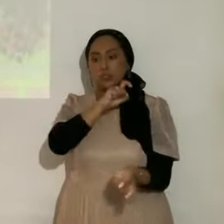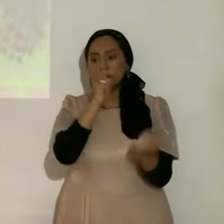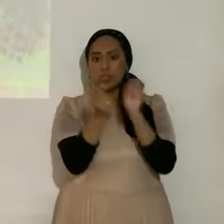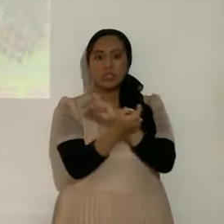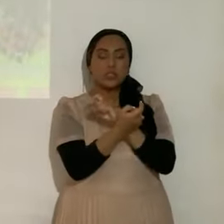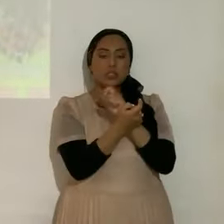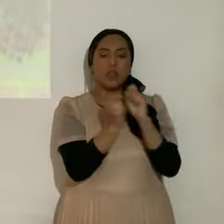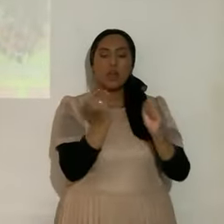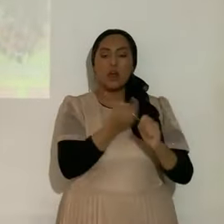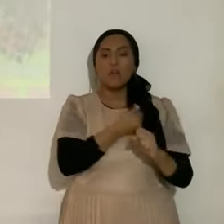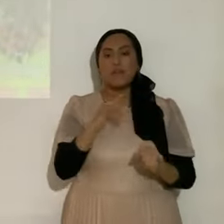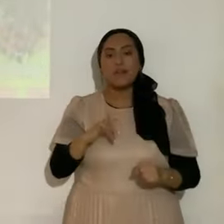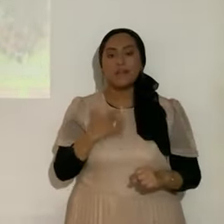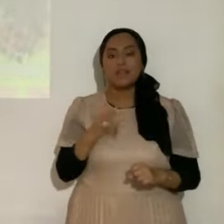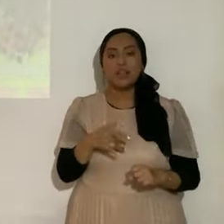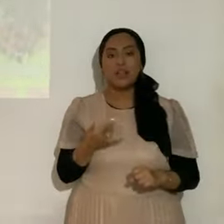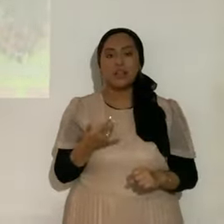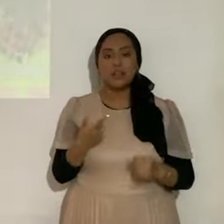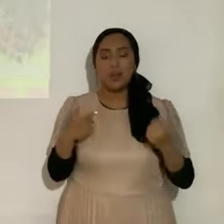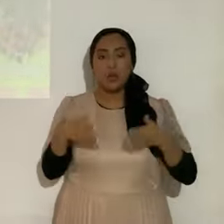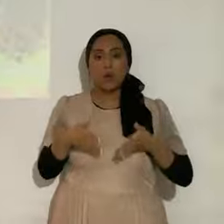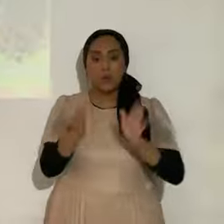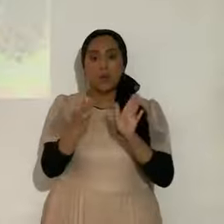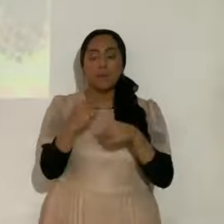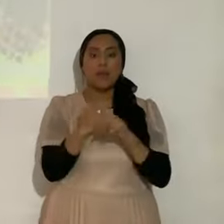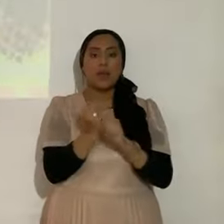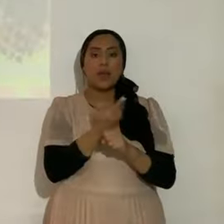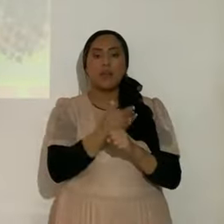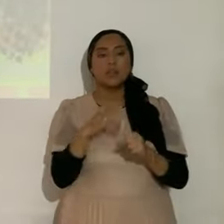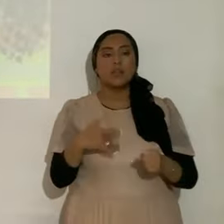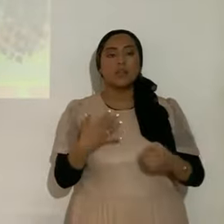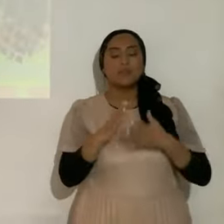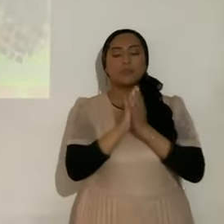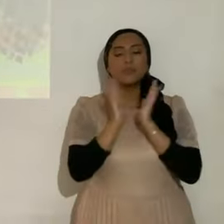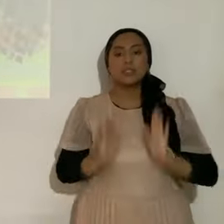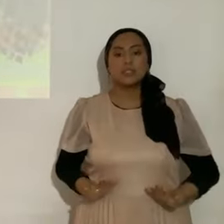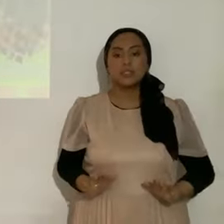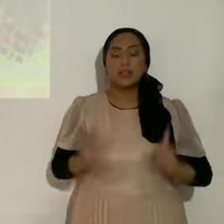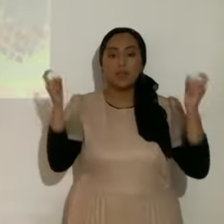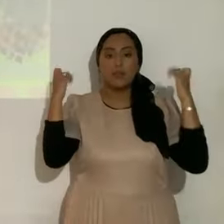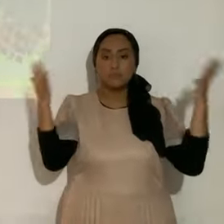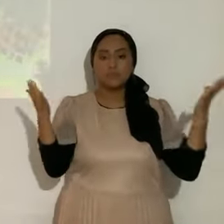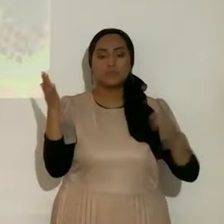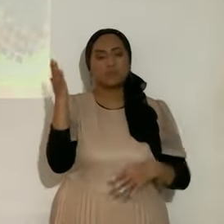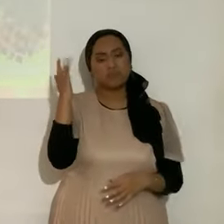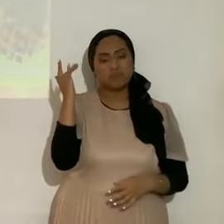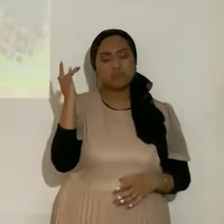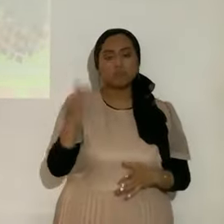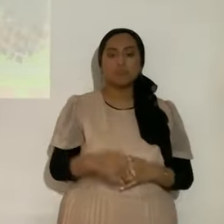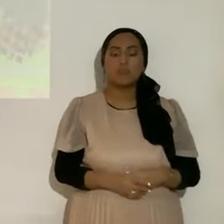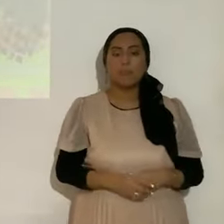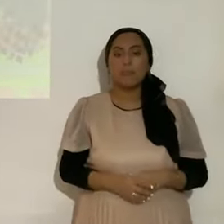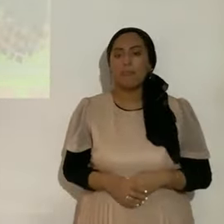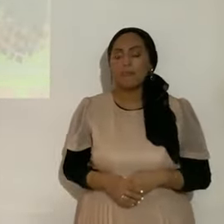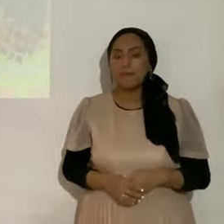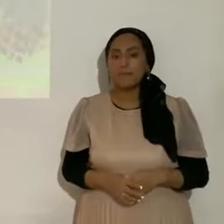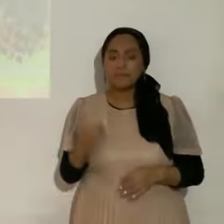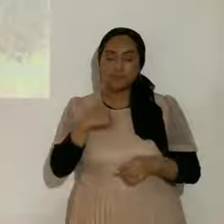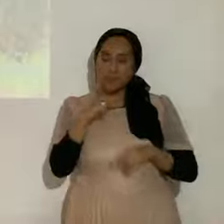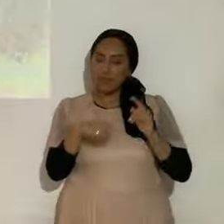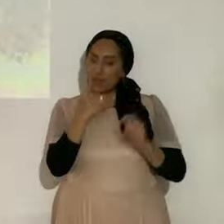de las cosas. De alguna manera, nos hace sentir paz. Aleluya. ¿Por qué? Yo no me